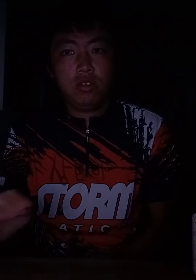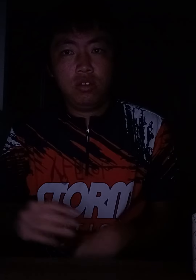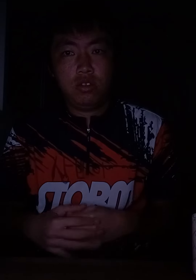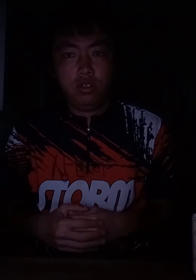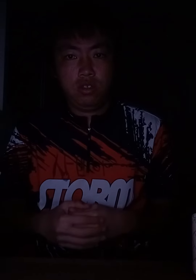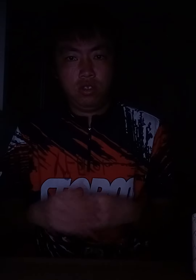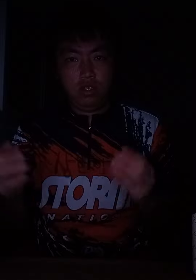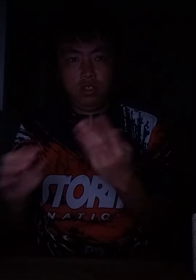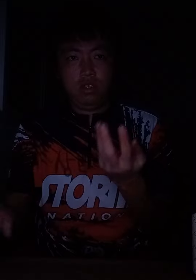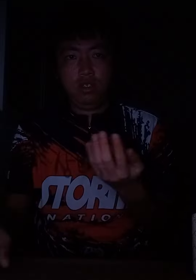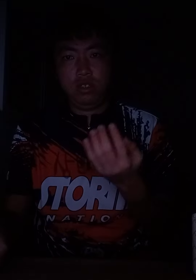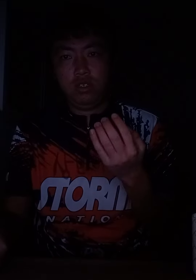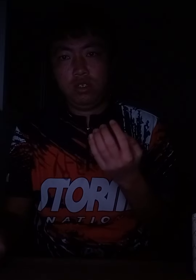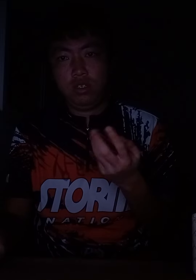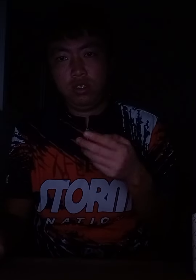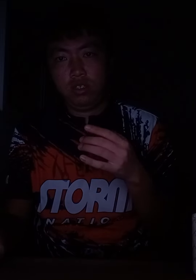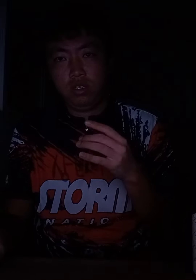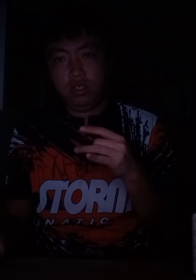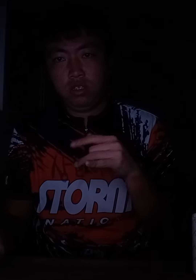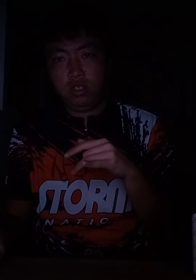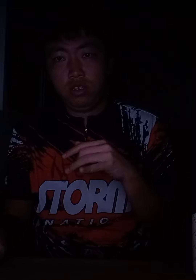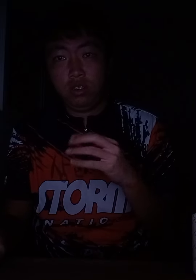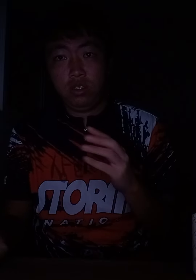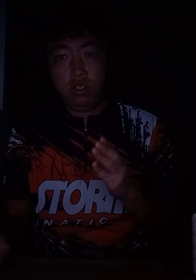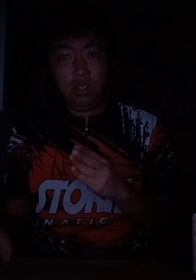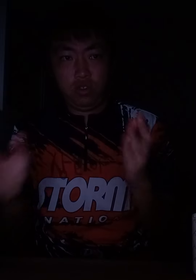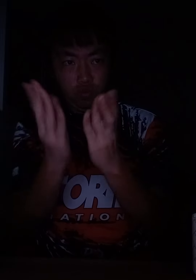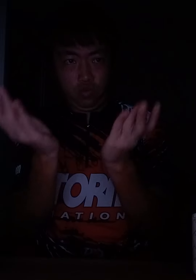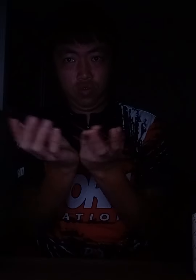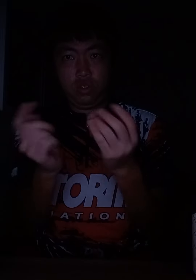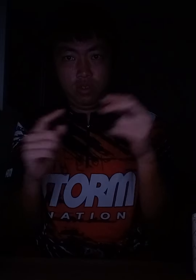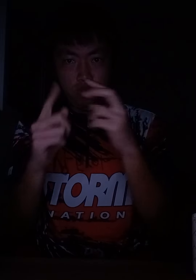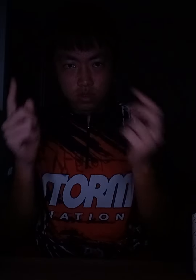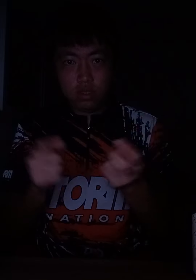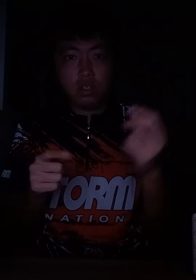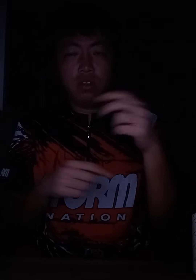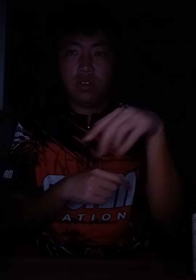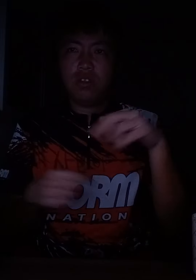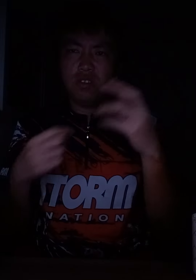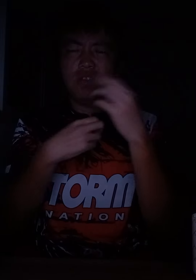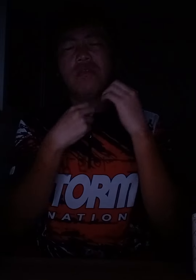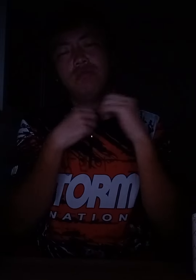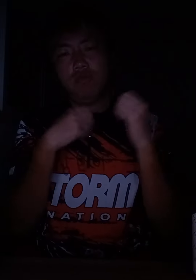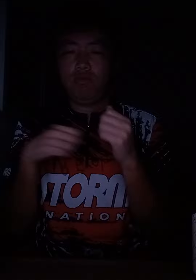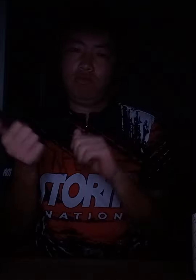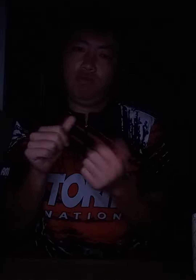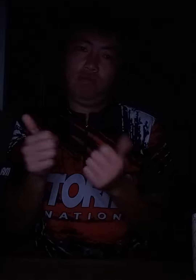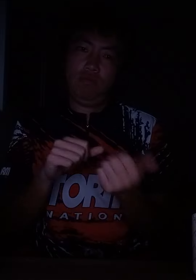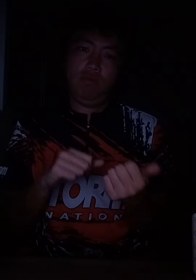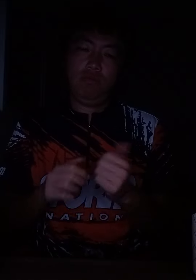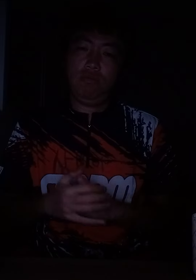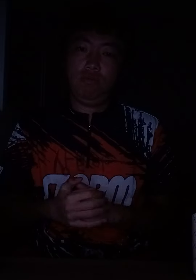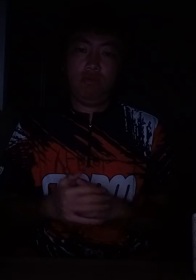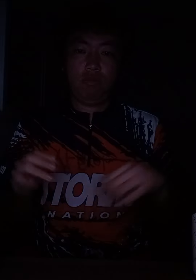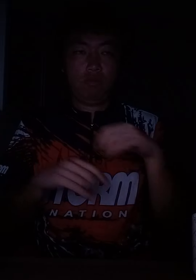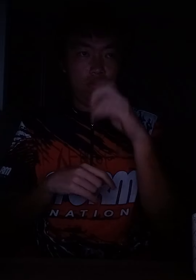사건 사고 소식입니다. 어제 새벽 안산의 한 골판지 공장에서 40대 노동자가 기계에 끼어 숨졌습니다. 또 오늘 경기 부천의